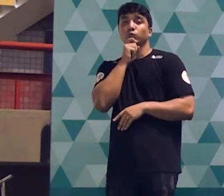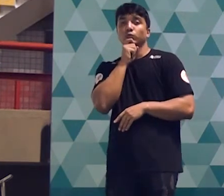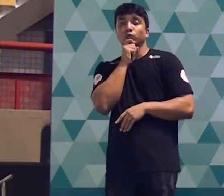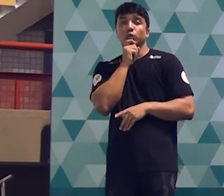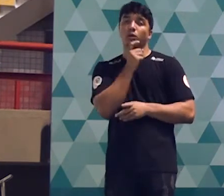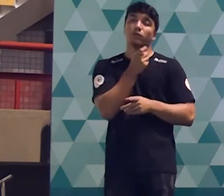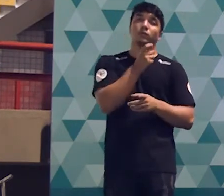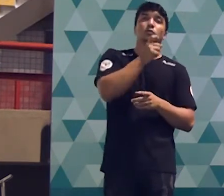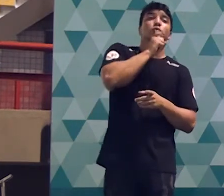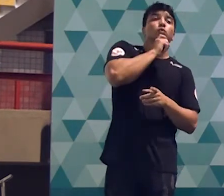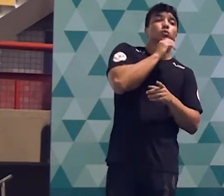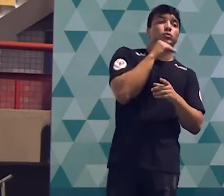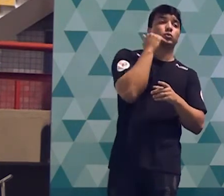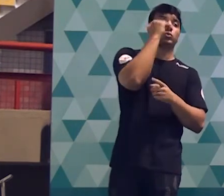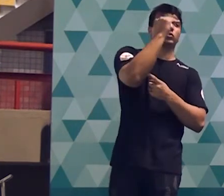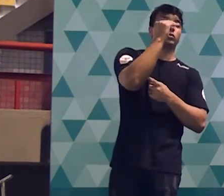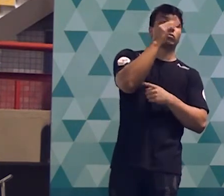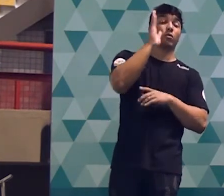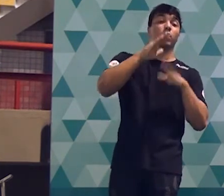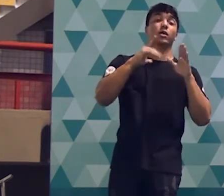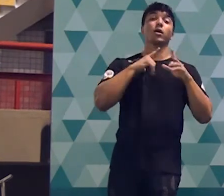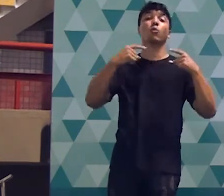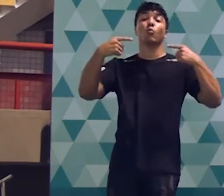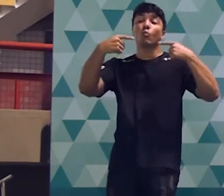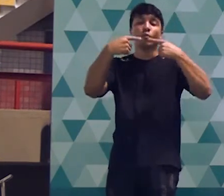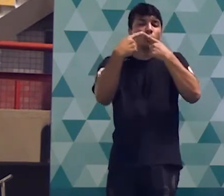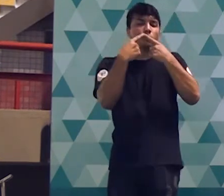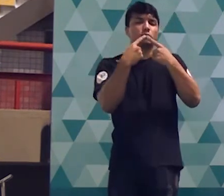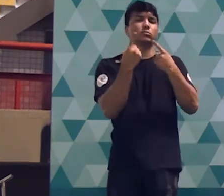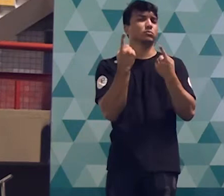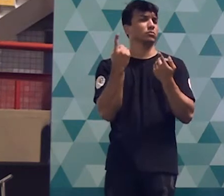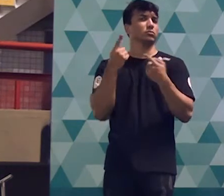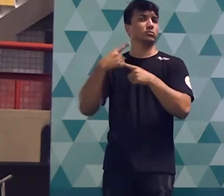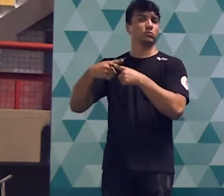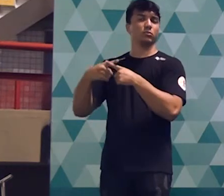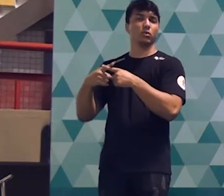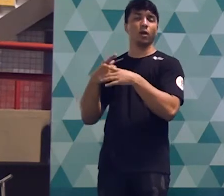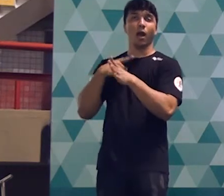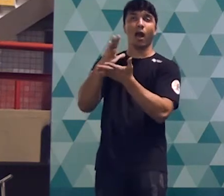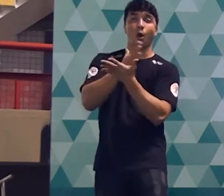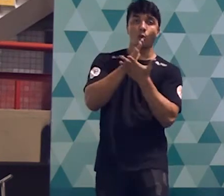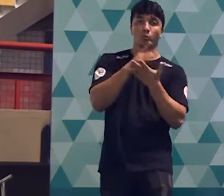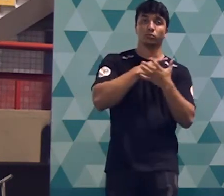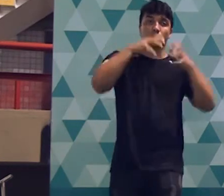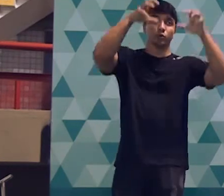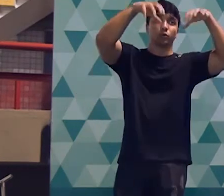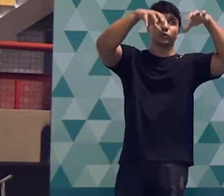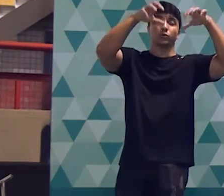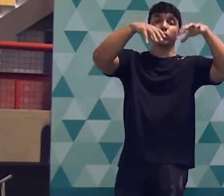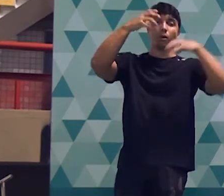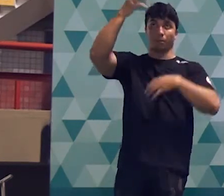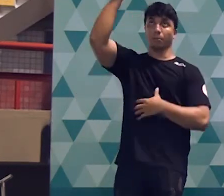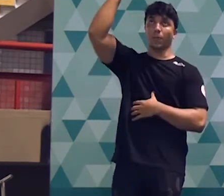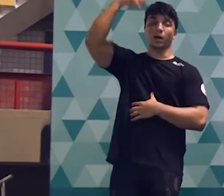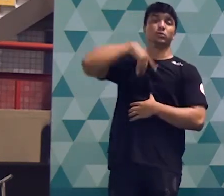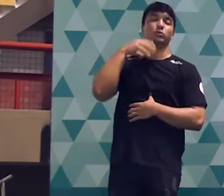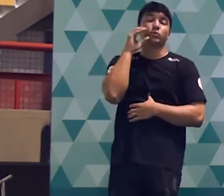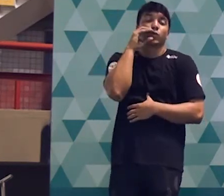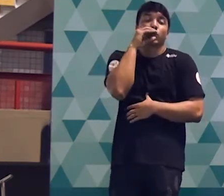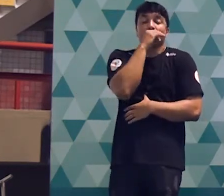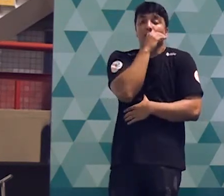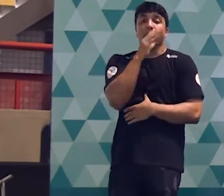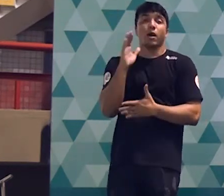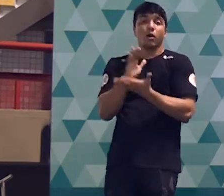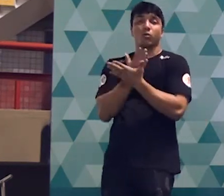quente em cima. Isso tem a ver... Por que tem gente que prefere tomar banho quente e tem gente